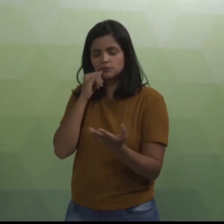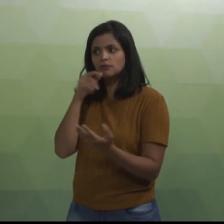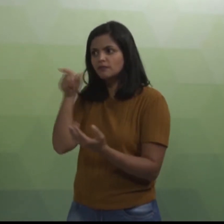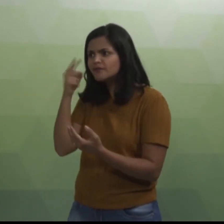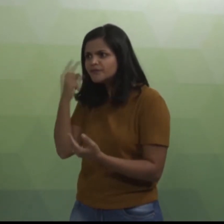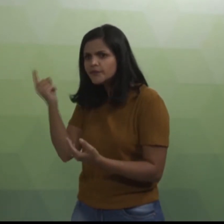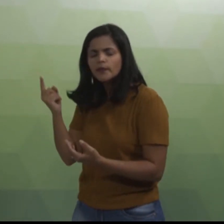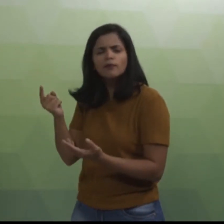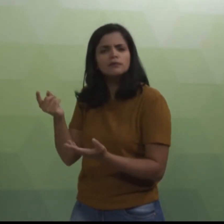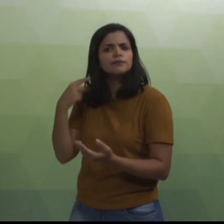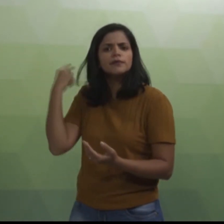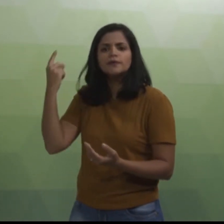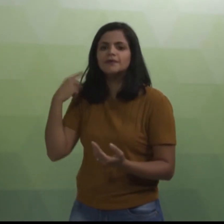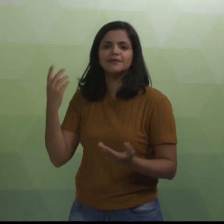veja aqui.